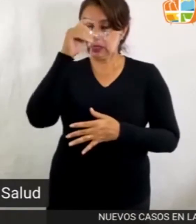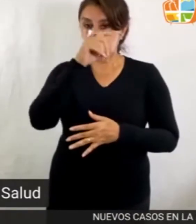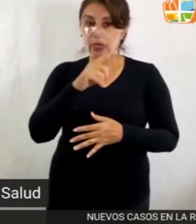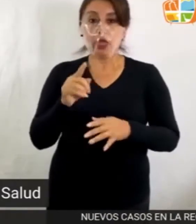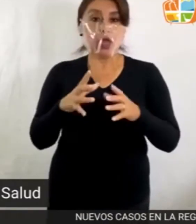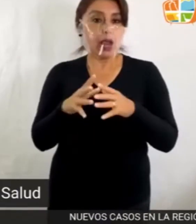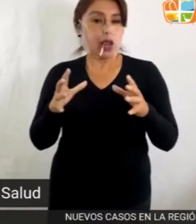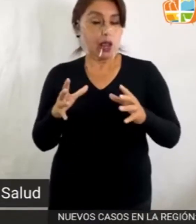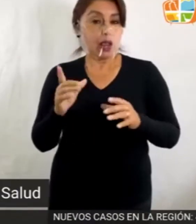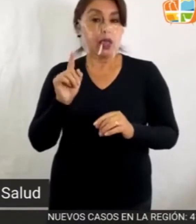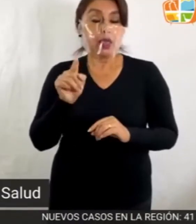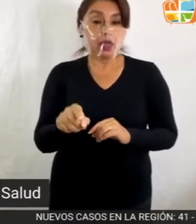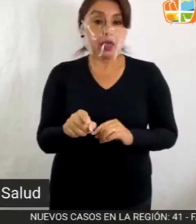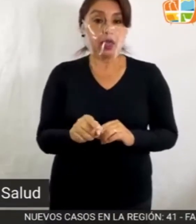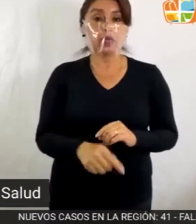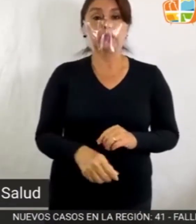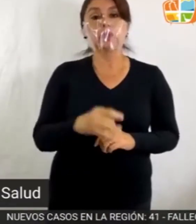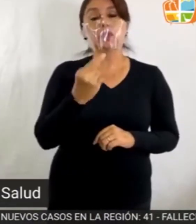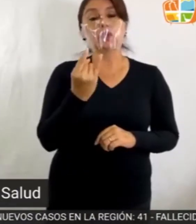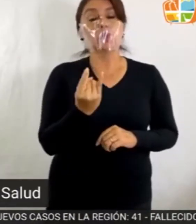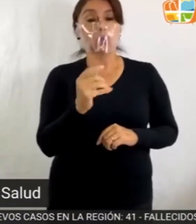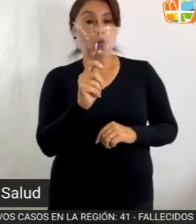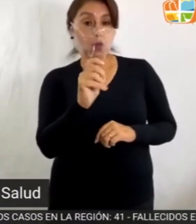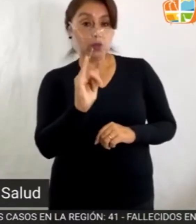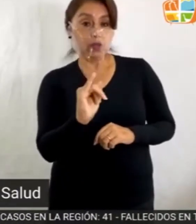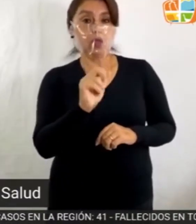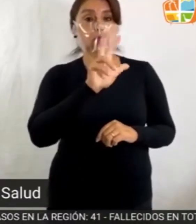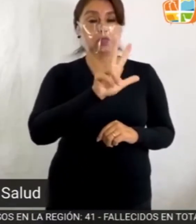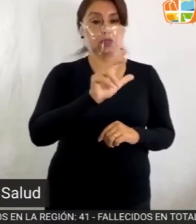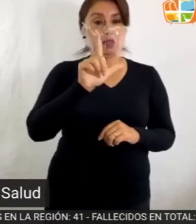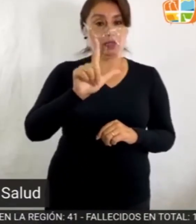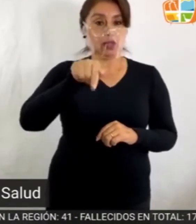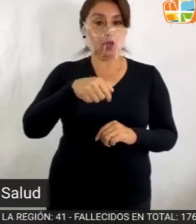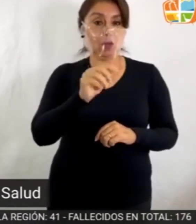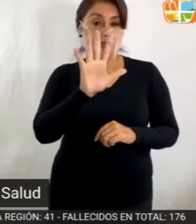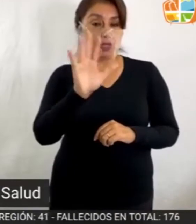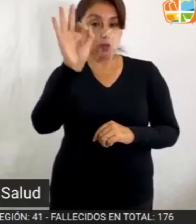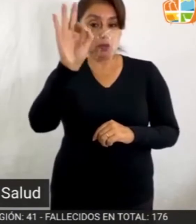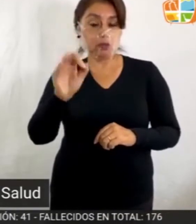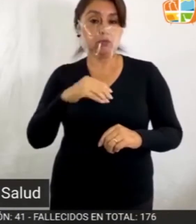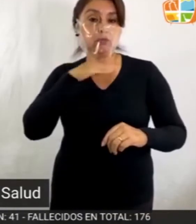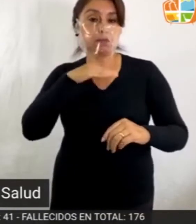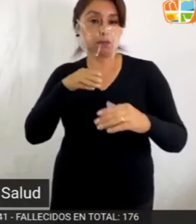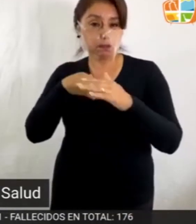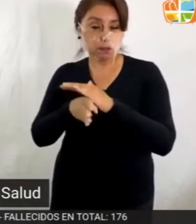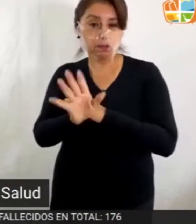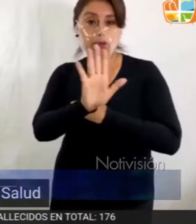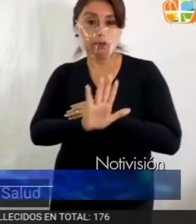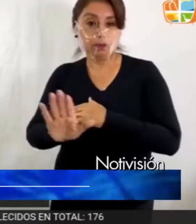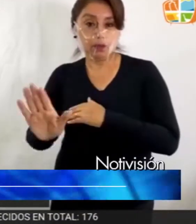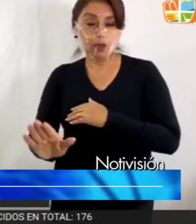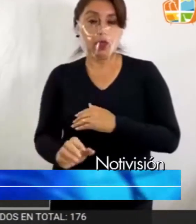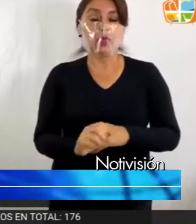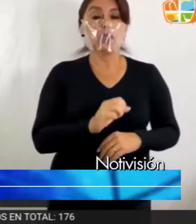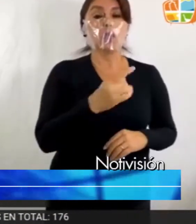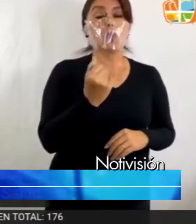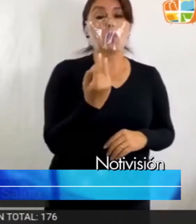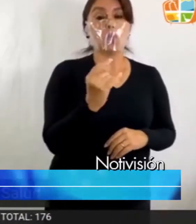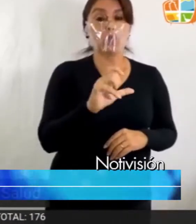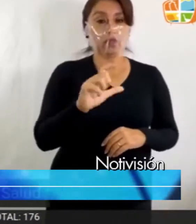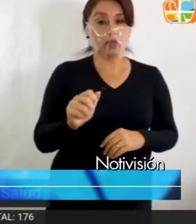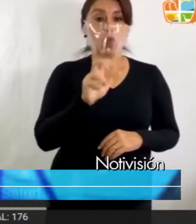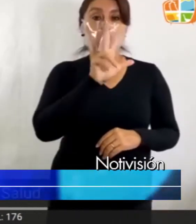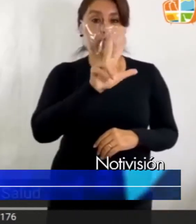intensivo tenemos una ocupación del 87,5% y en intermedio del 78,6% de